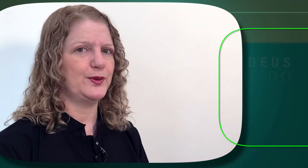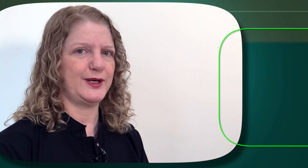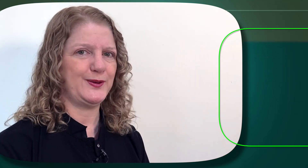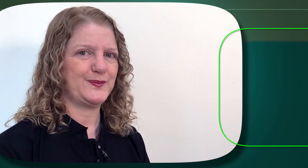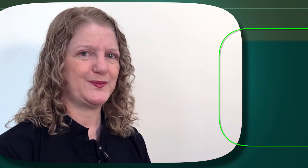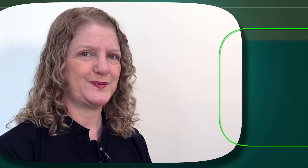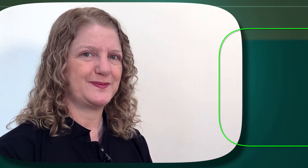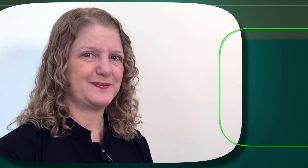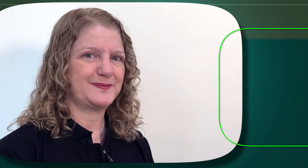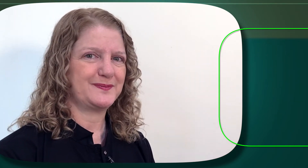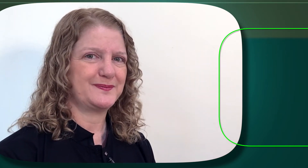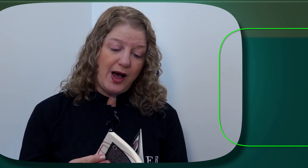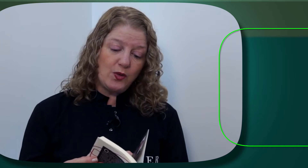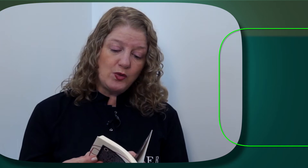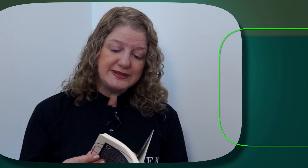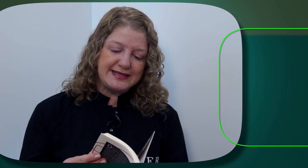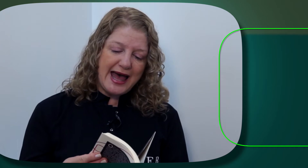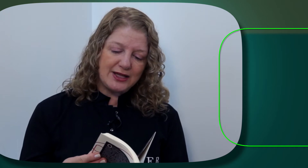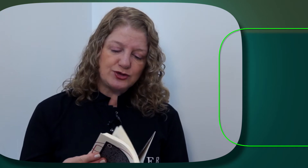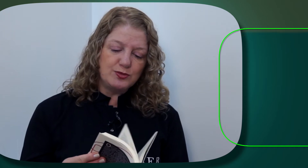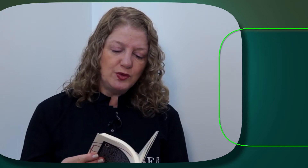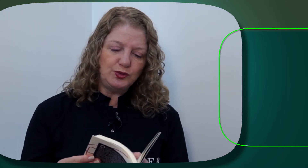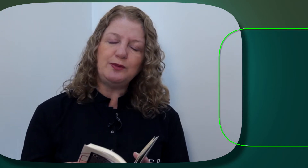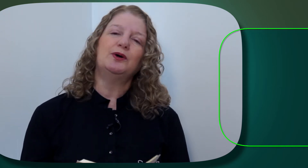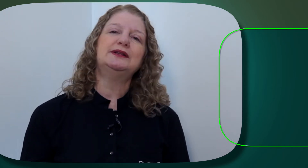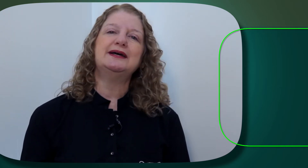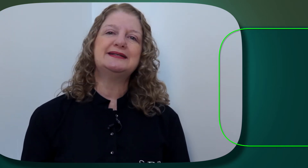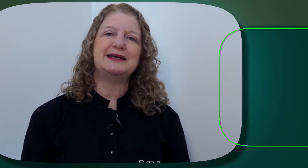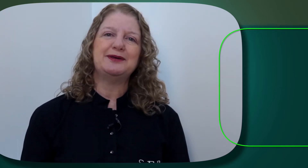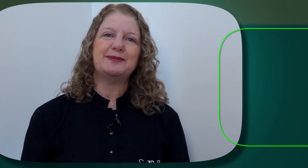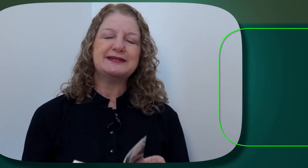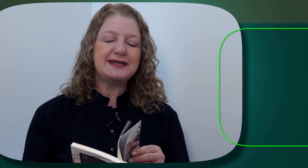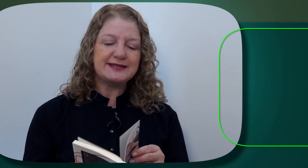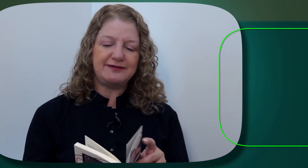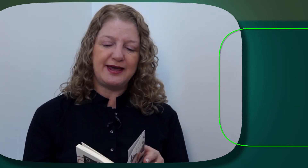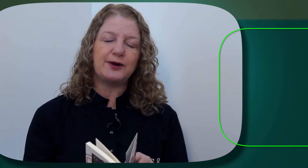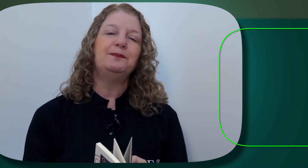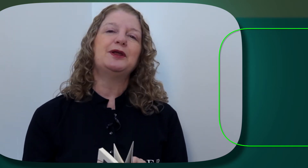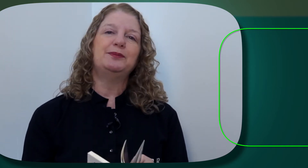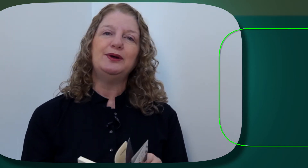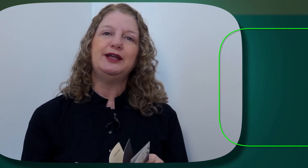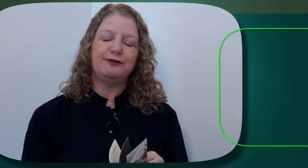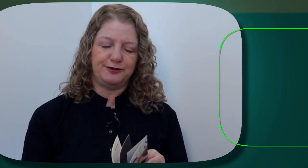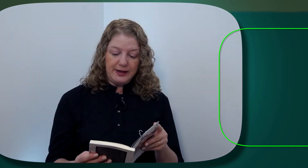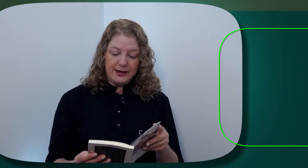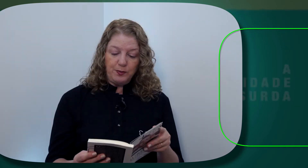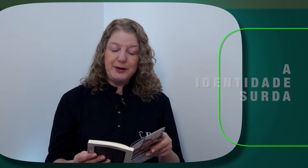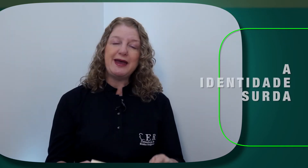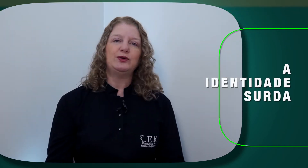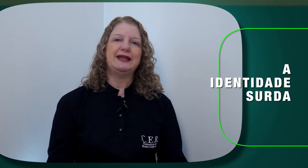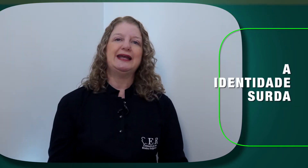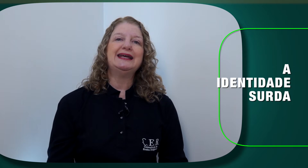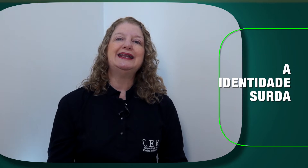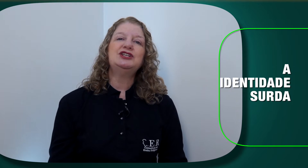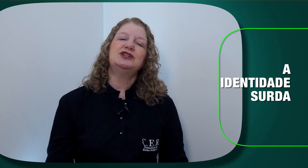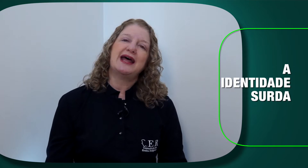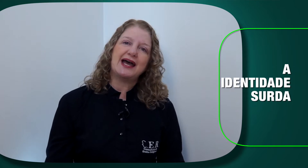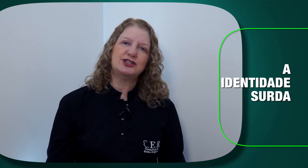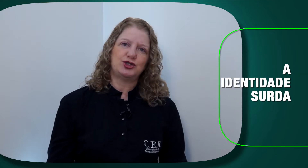pouquinho. Alguns dados muito importantes da minha pesquisa vieram para o livro. O primeiro dele, a identidade